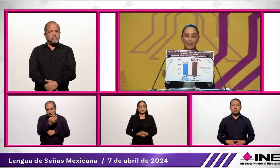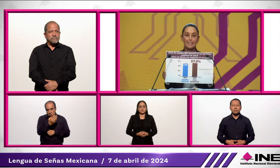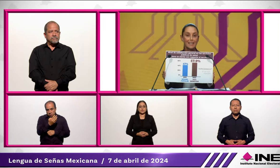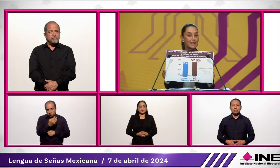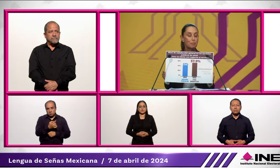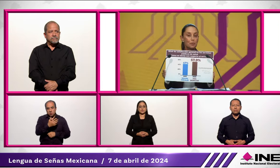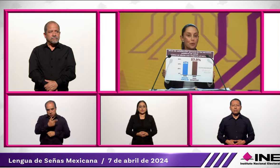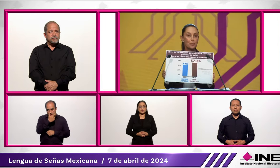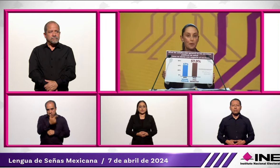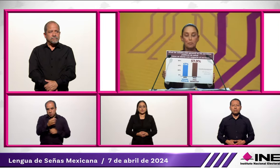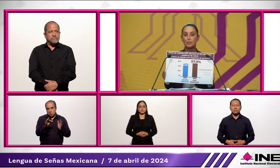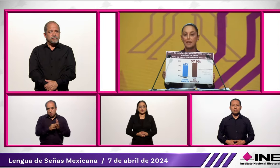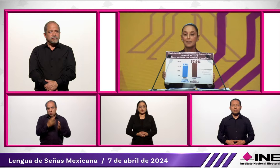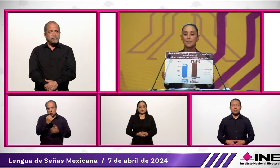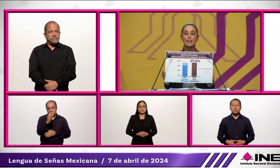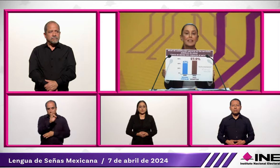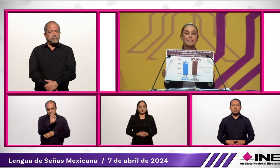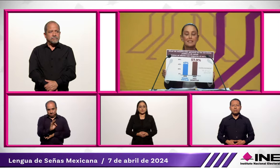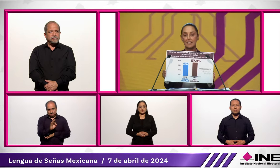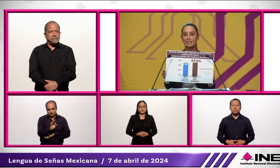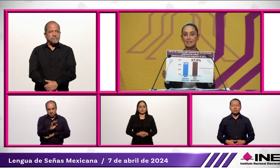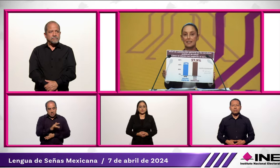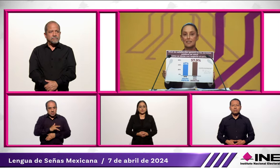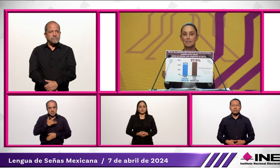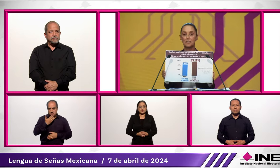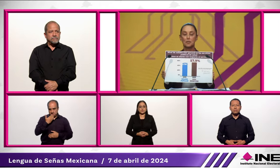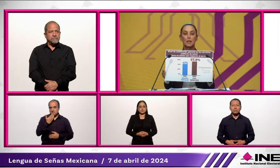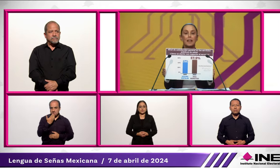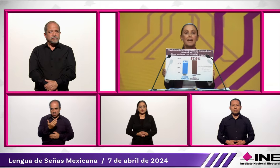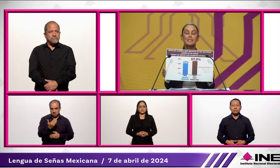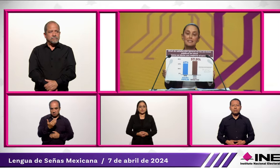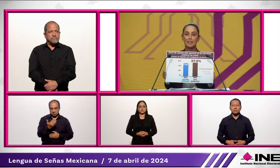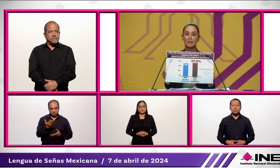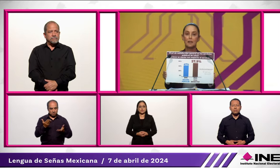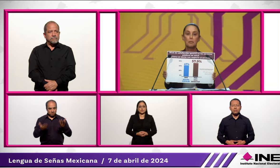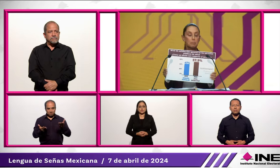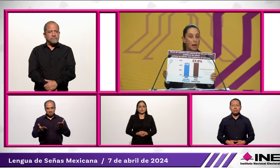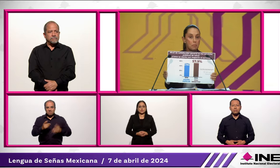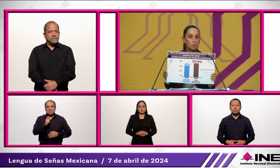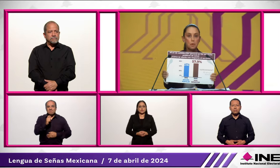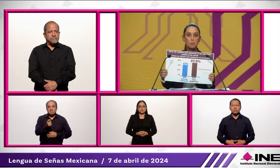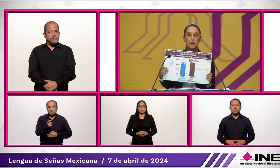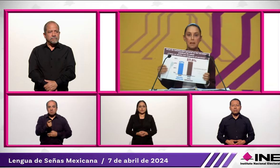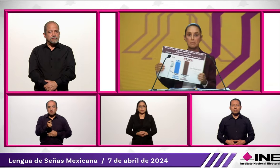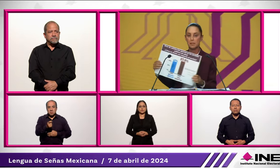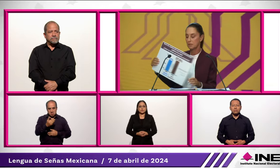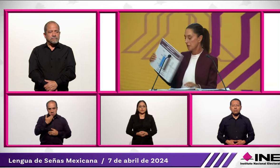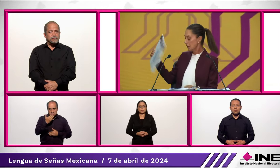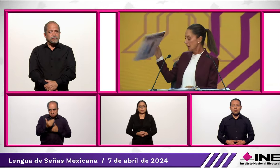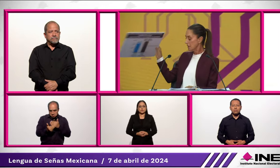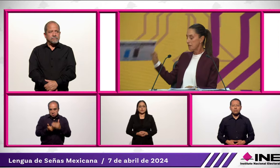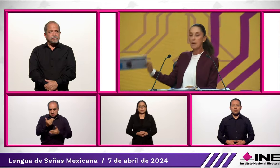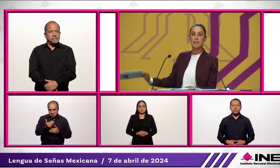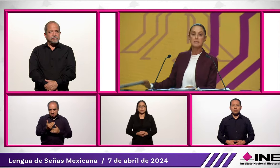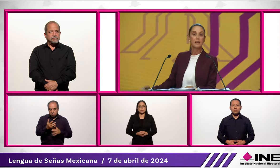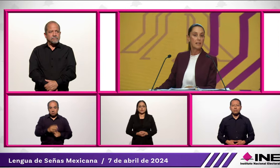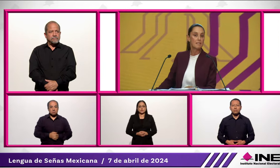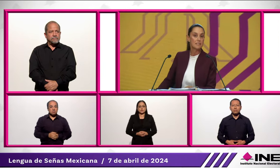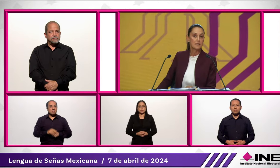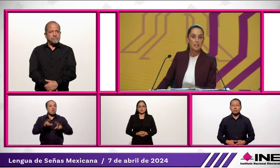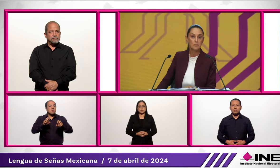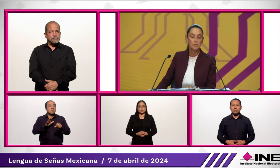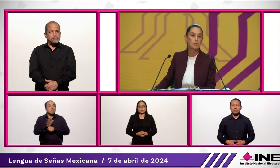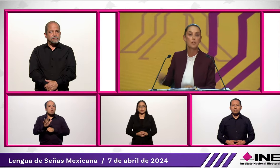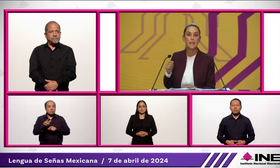el 57.9% se siente satisfecho. Es decir, vamos por buen camino. El tema es